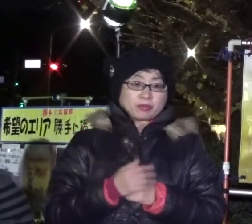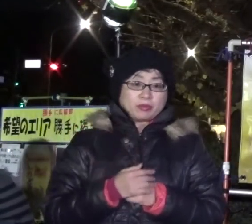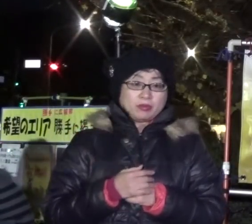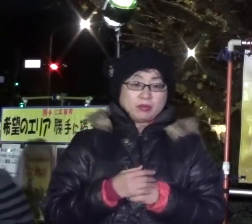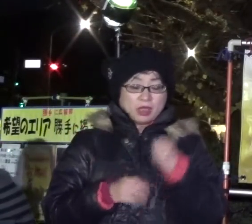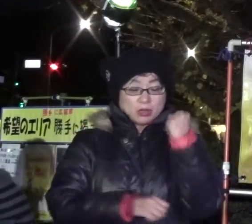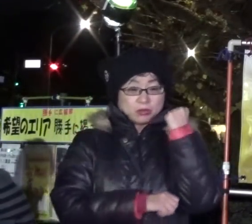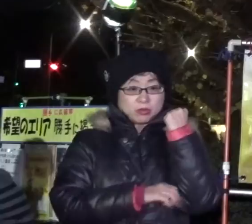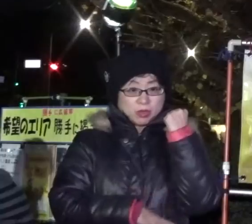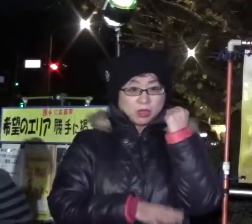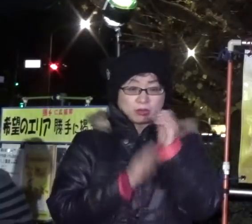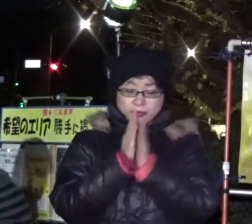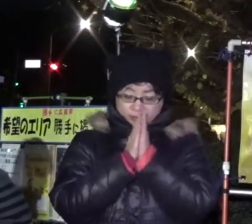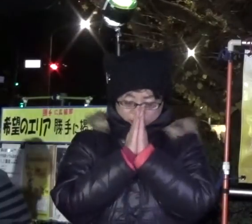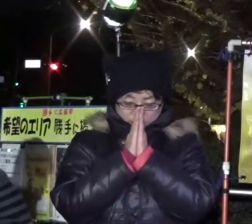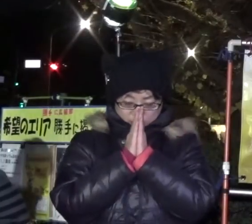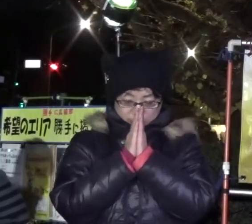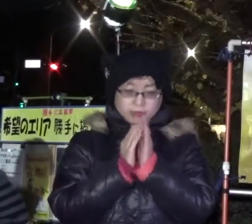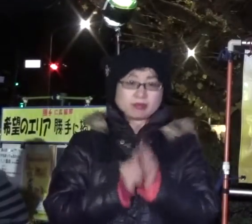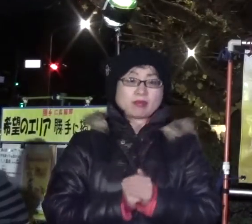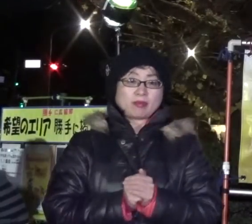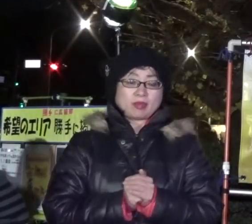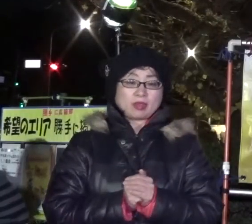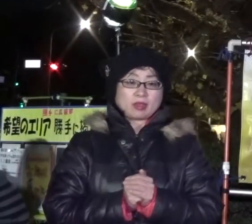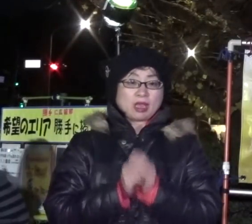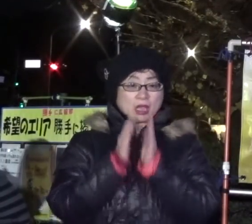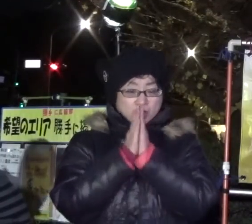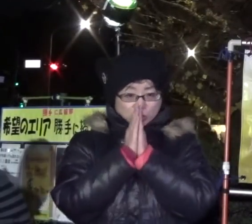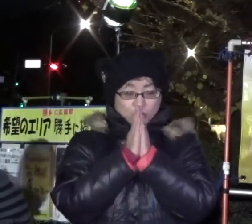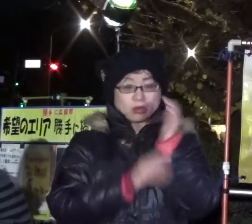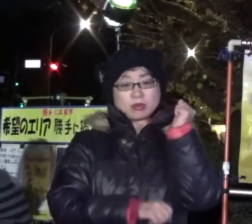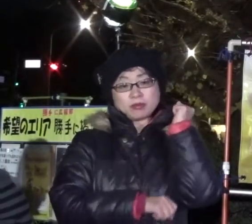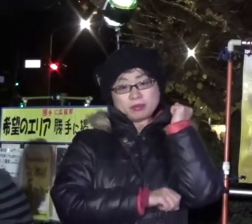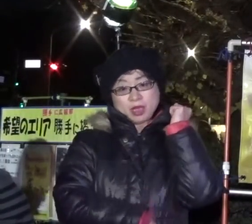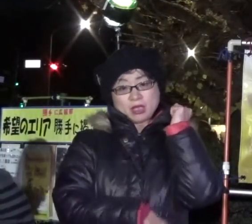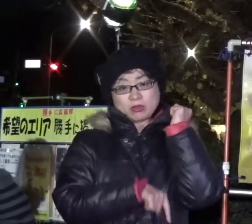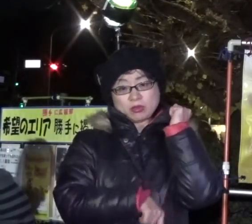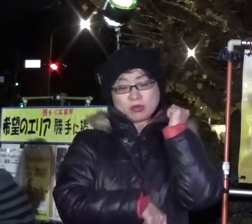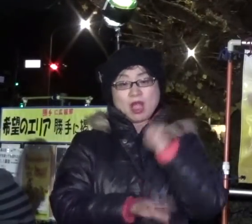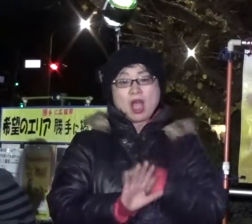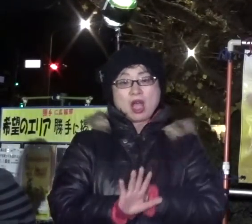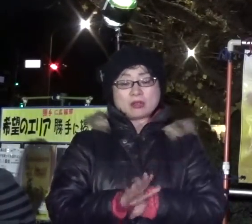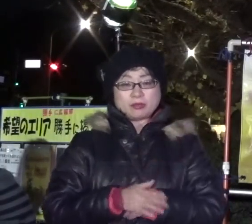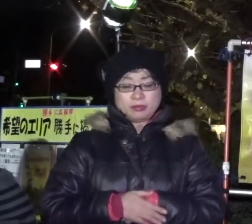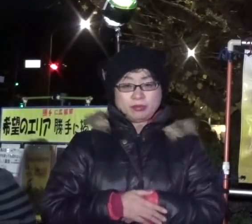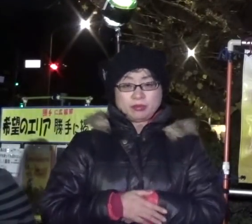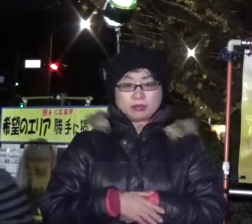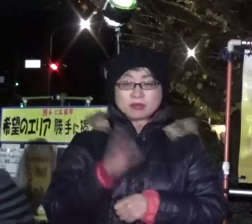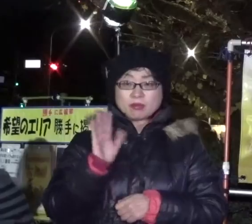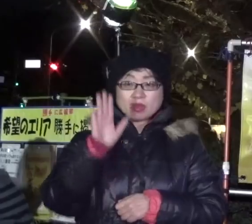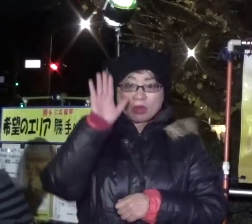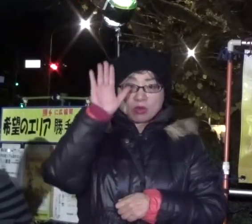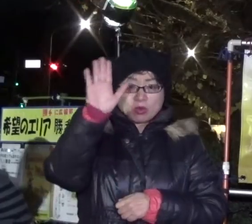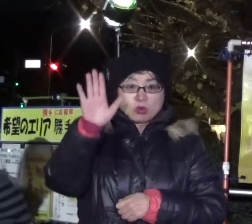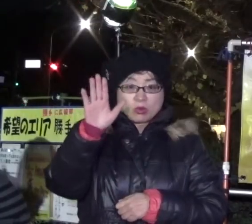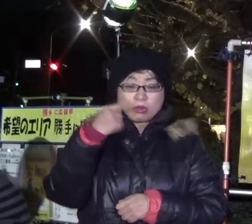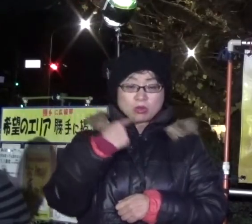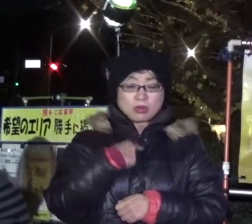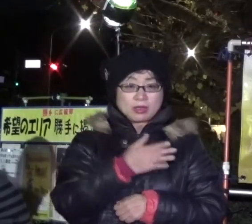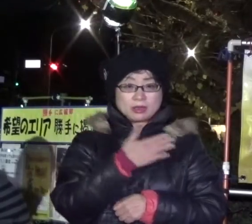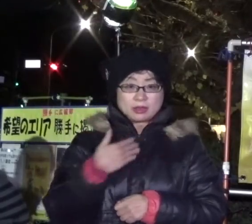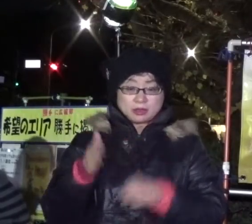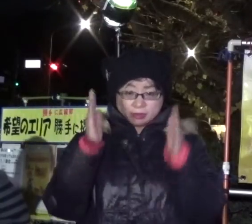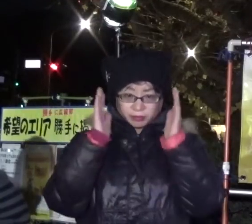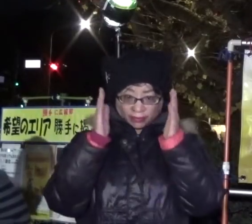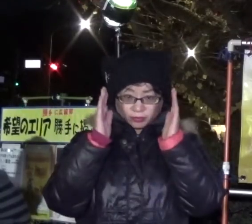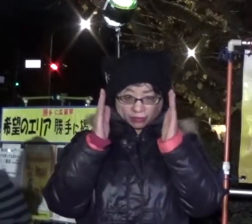根本にある祈りですかね、その祈りっていうのがベースにあって、それだから今後私たちが頑張り続け